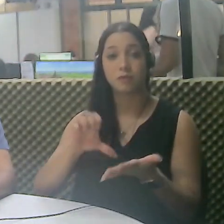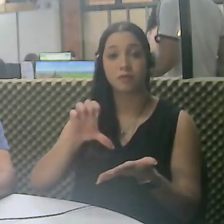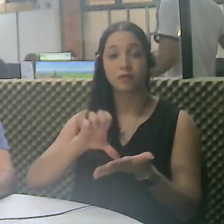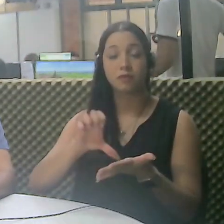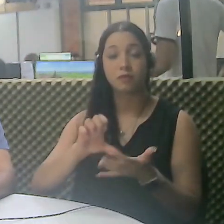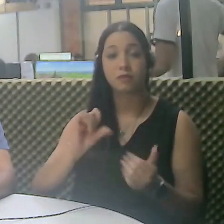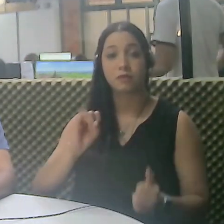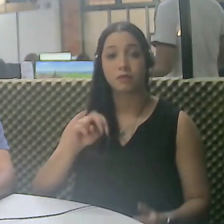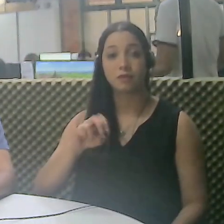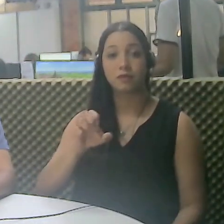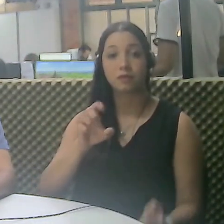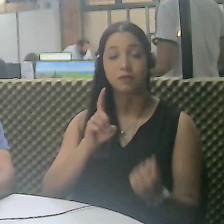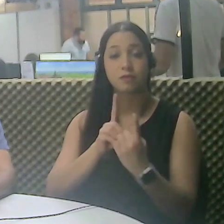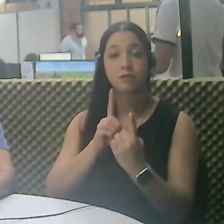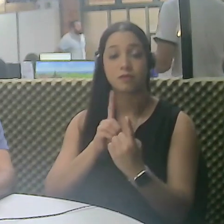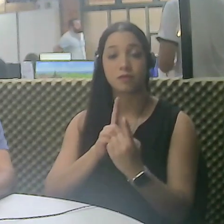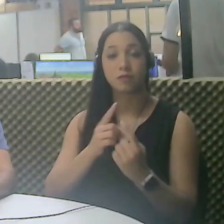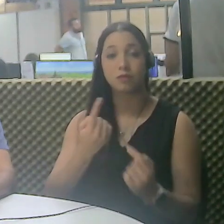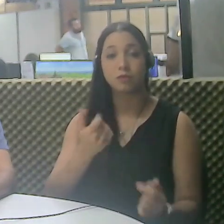Cine, atendendo